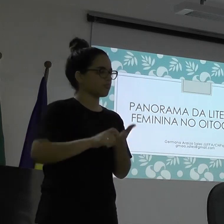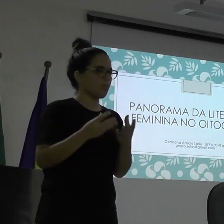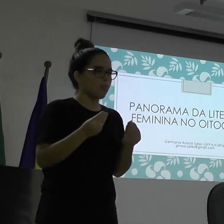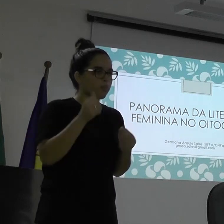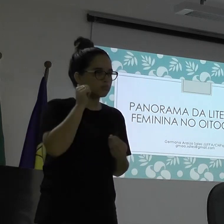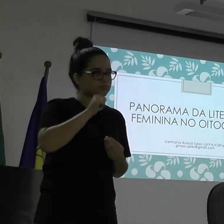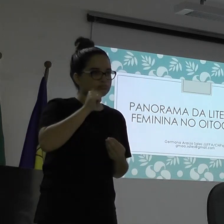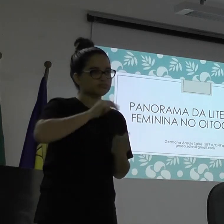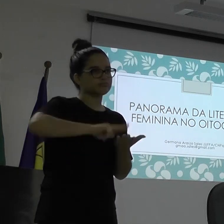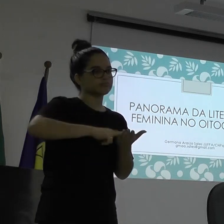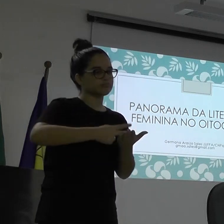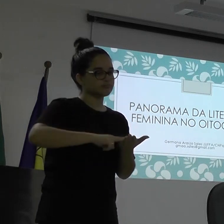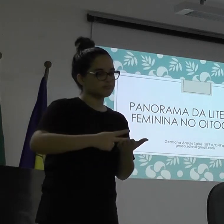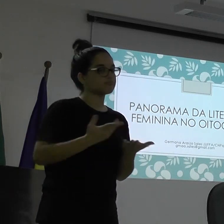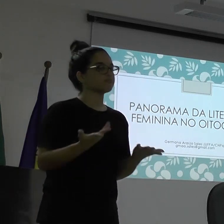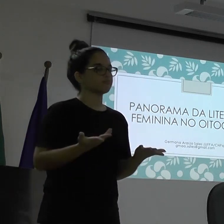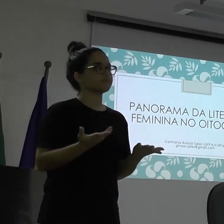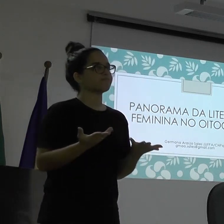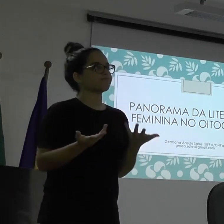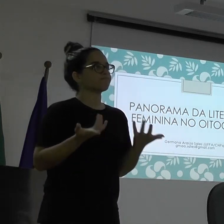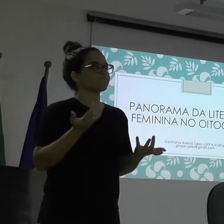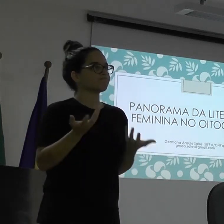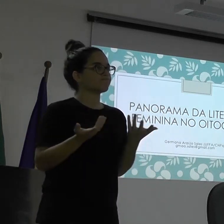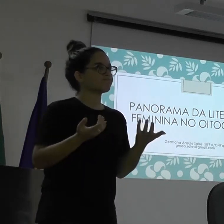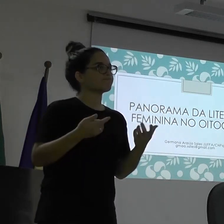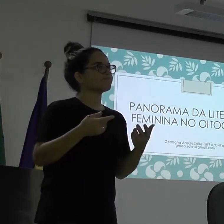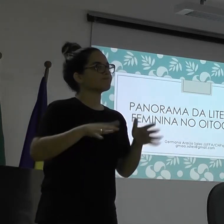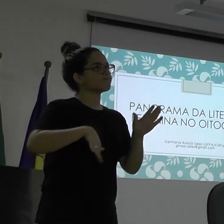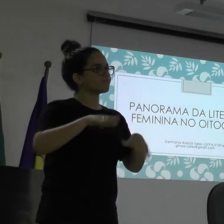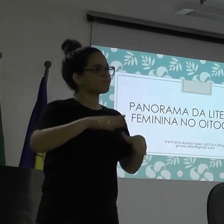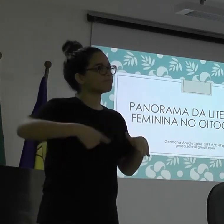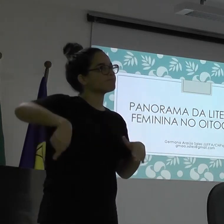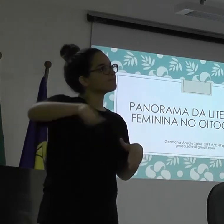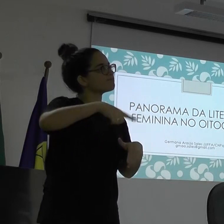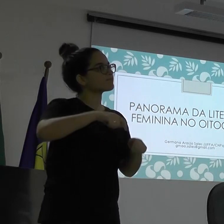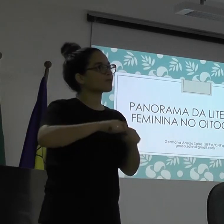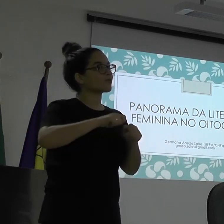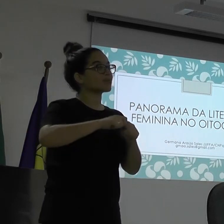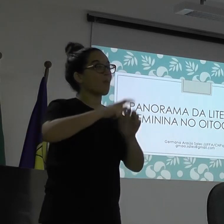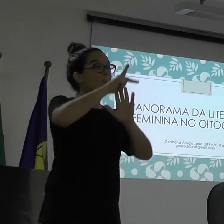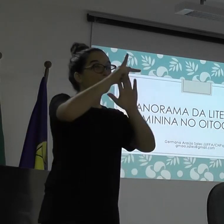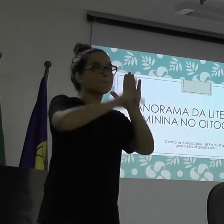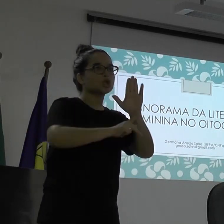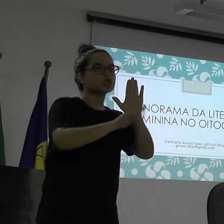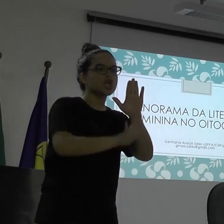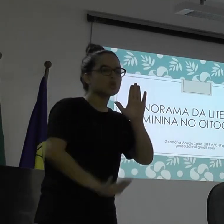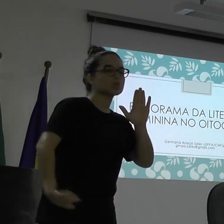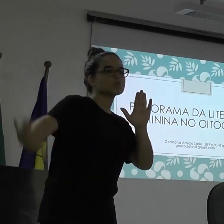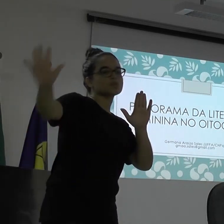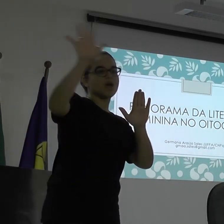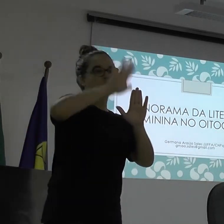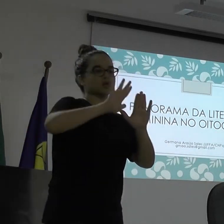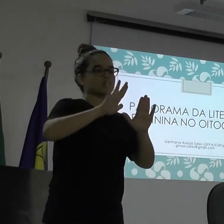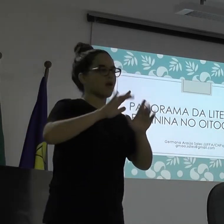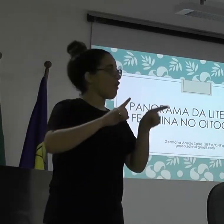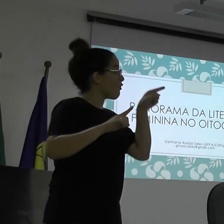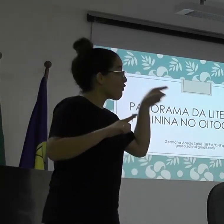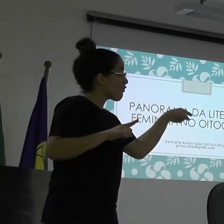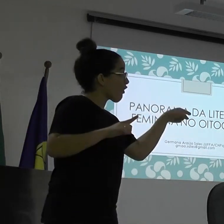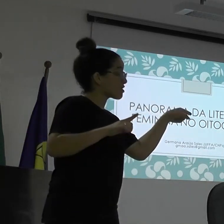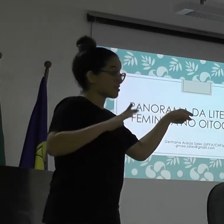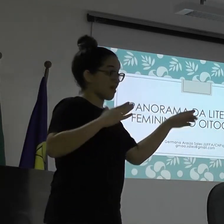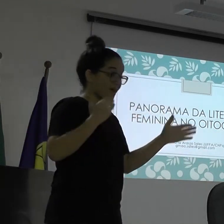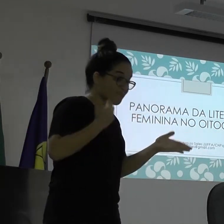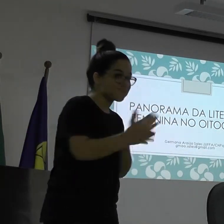Cadê? Não seria o caso de termos assim um grande projeto nacional? Você encabeçando, quem sabe?